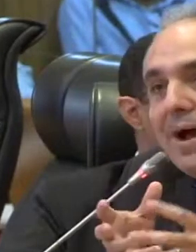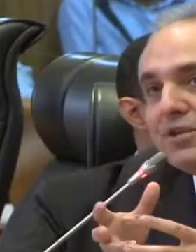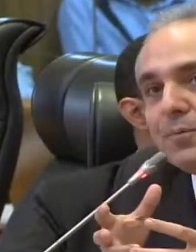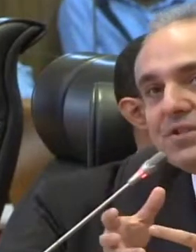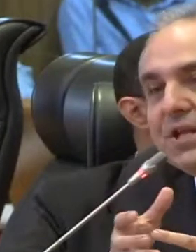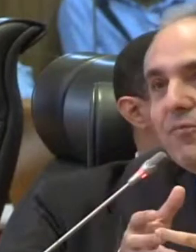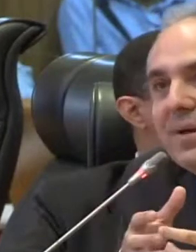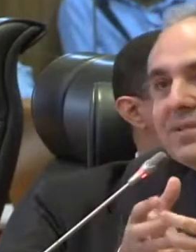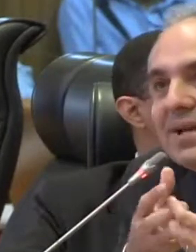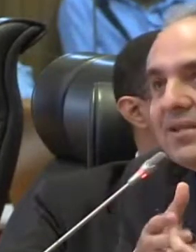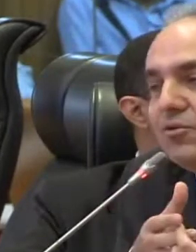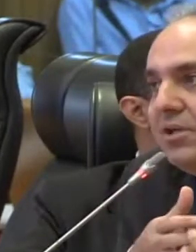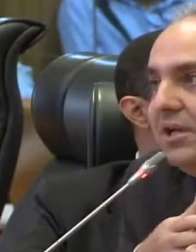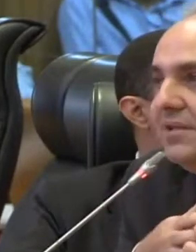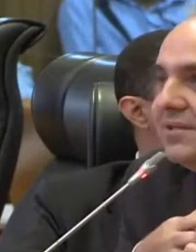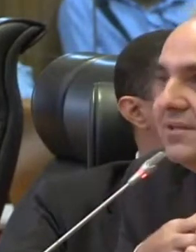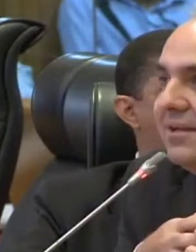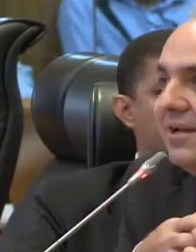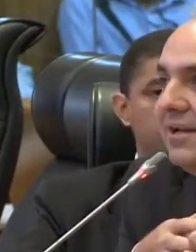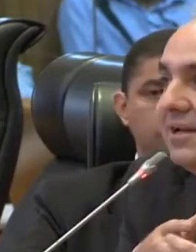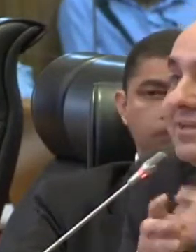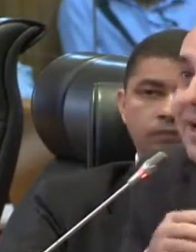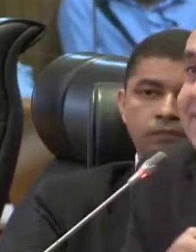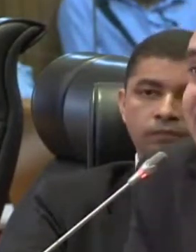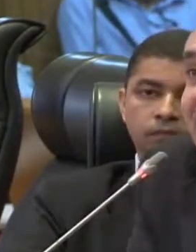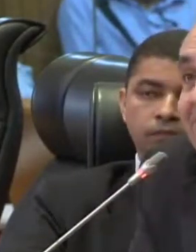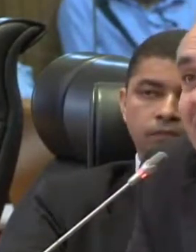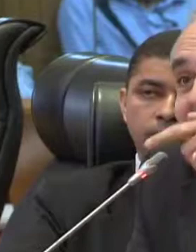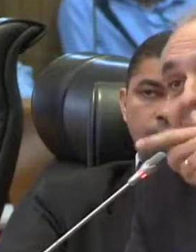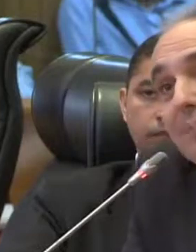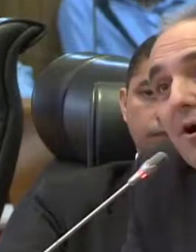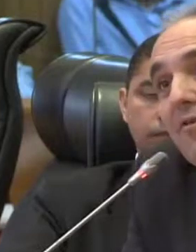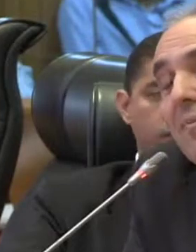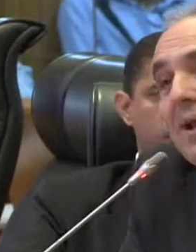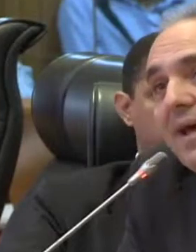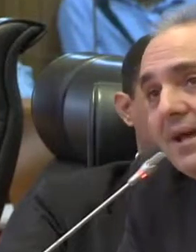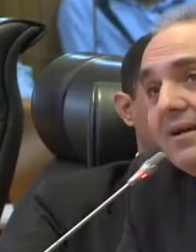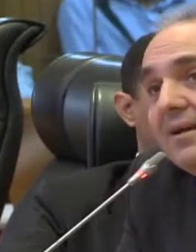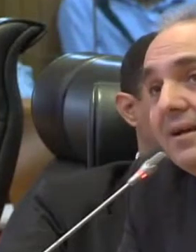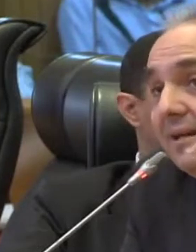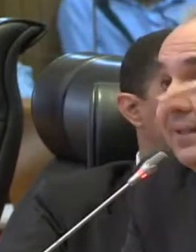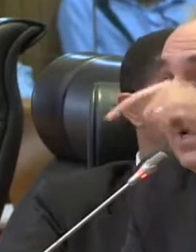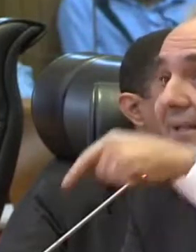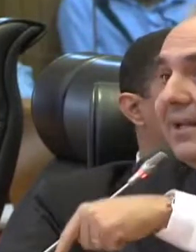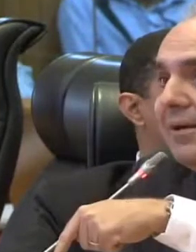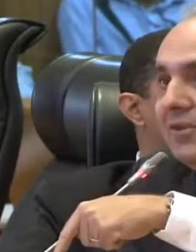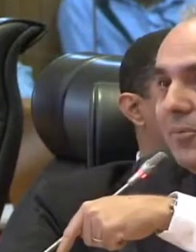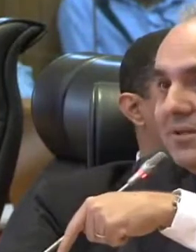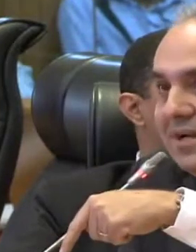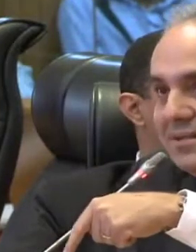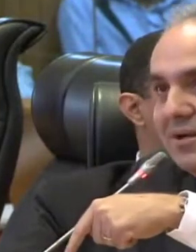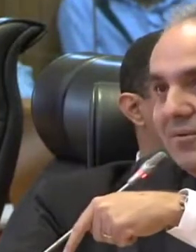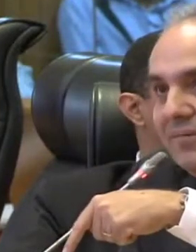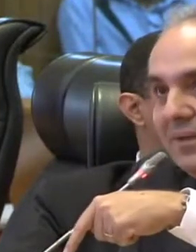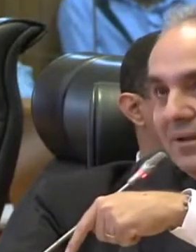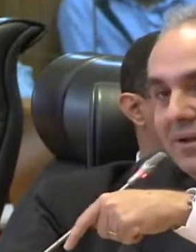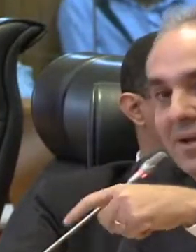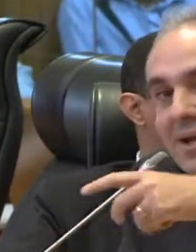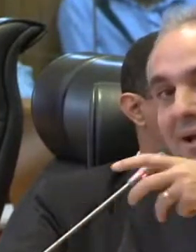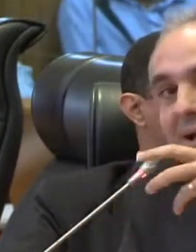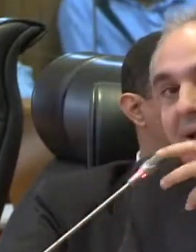Não é mais possível pensar São Luís e esquecer que esta casa aprovou uma lei que trata da